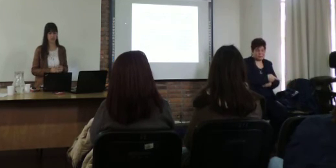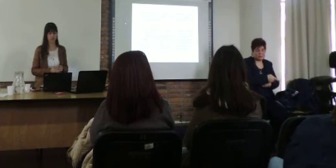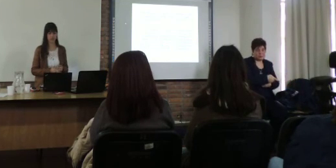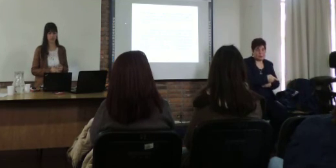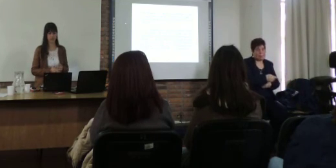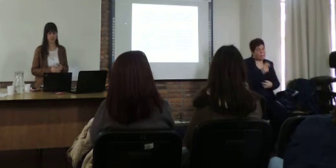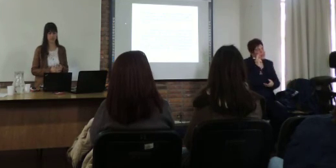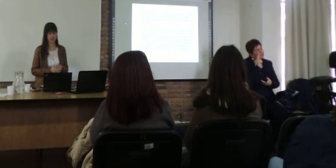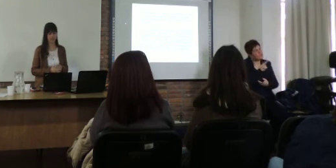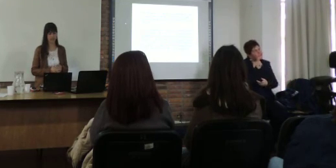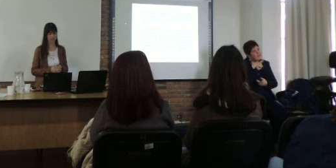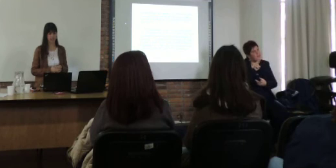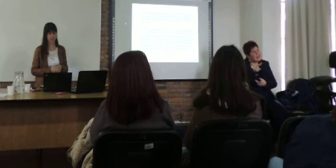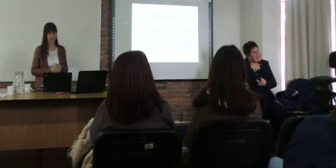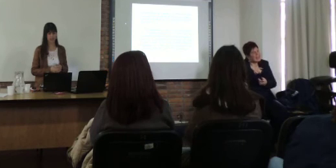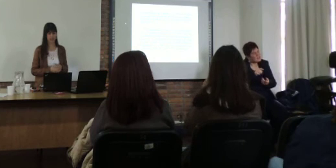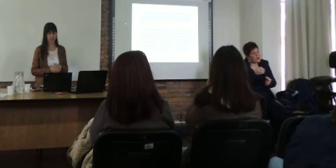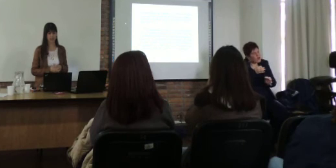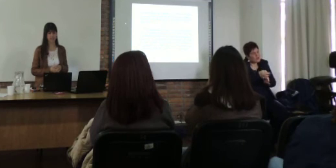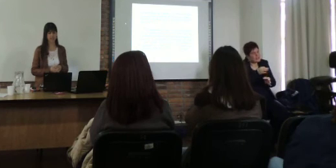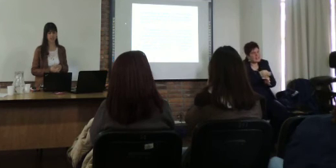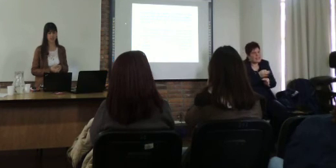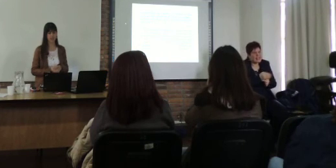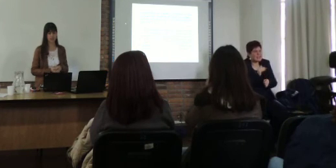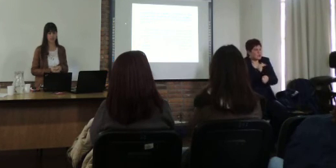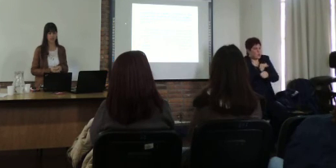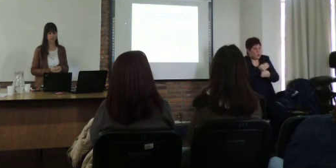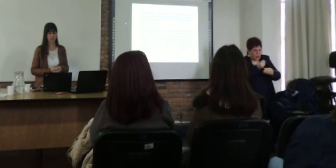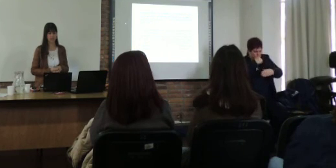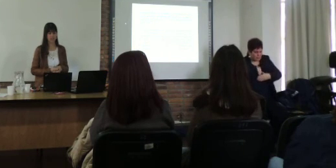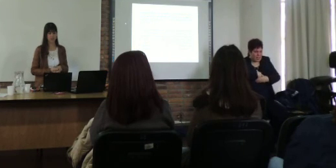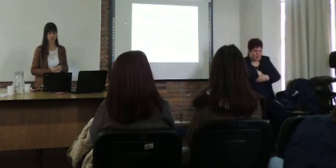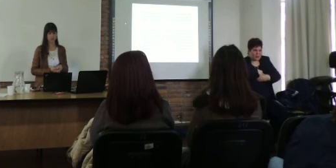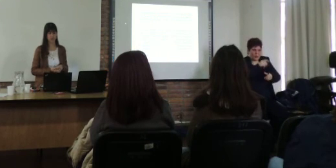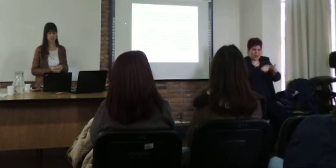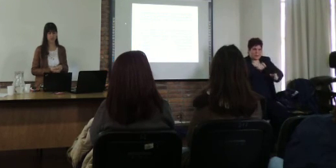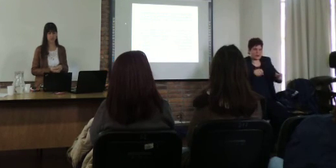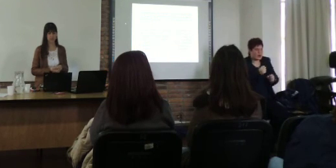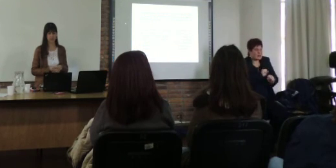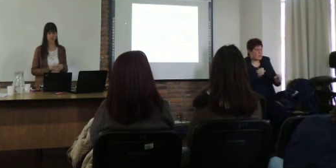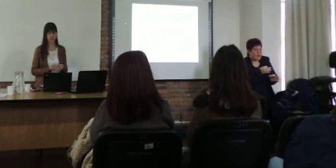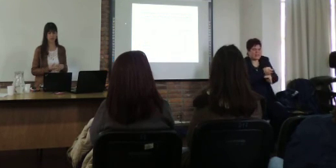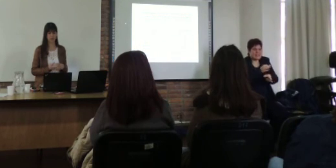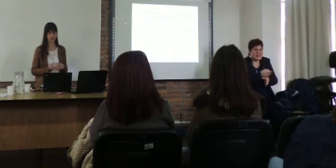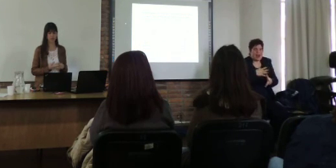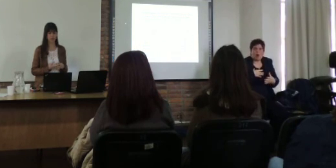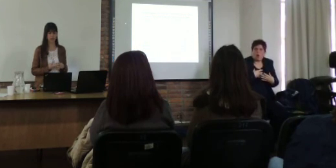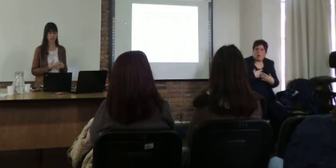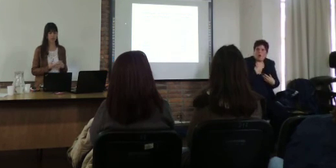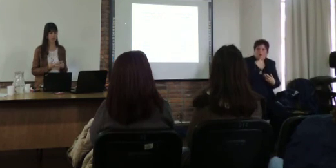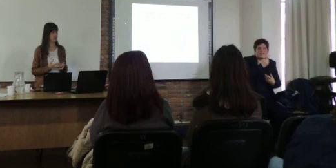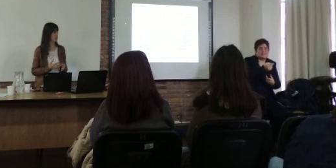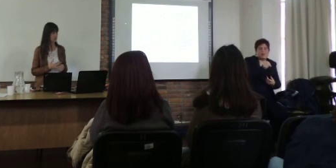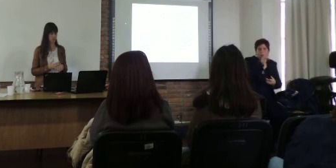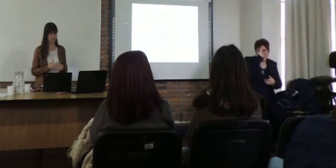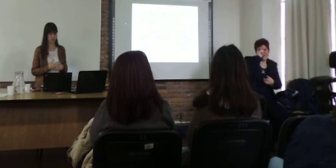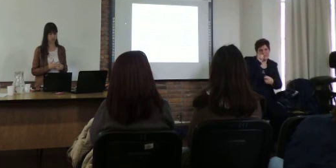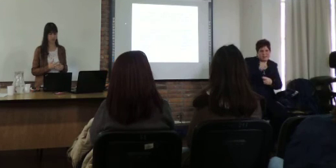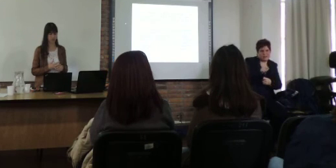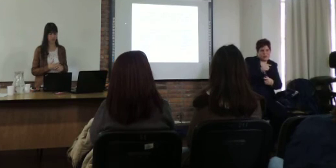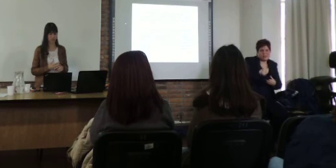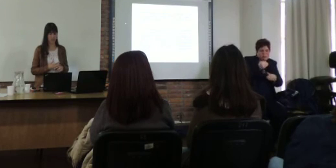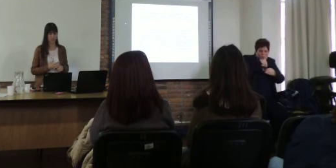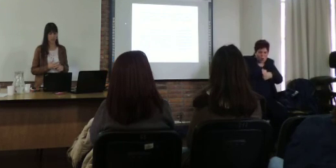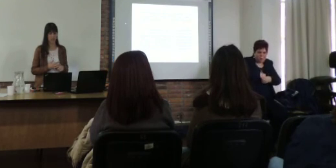não é algo que se pode ensinar. Isso é uma maneira de estar no mundo que está fundamentalmente determinada por uma língua e um